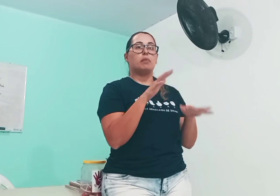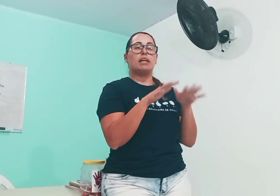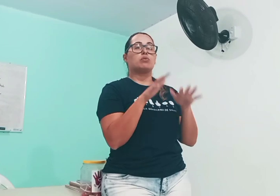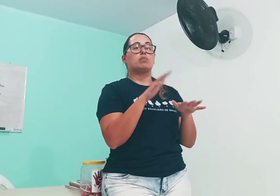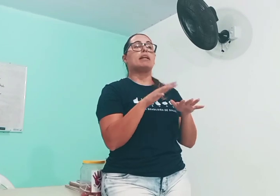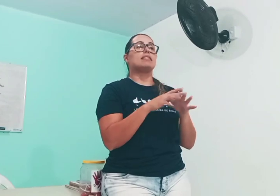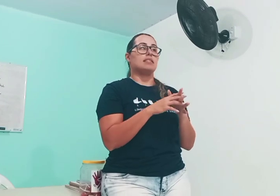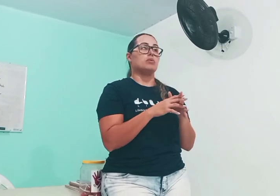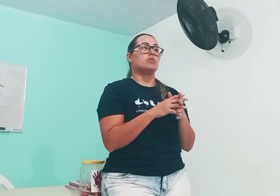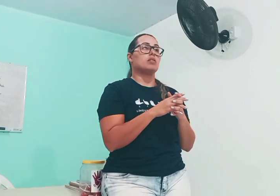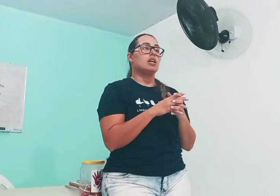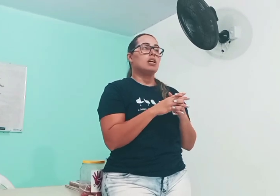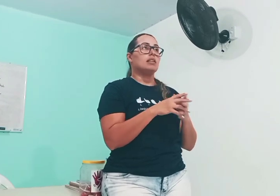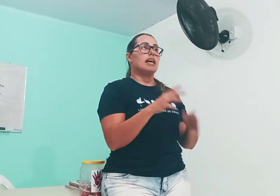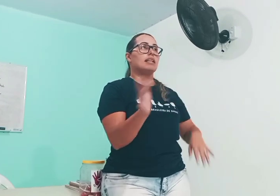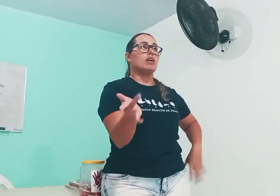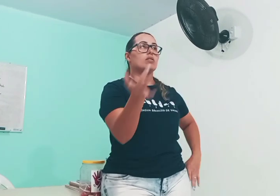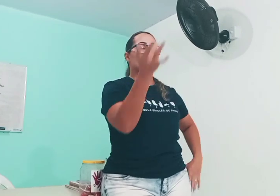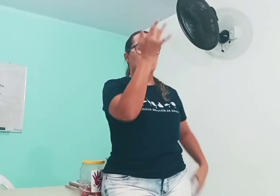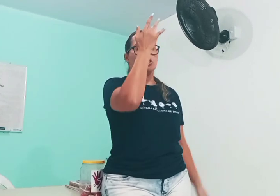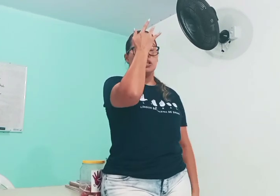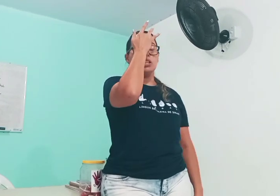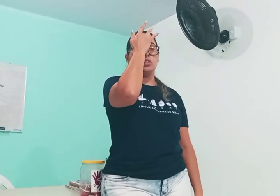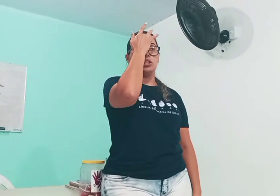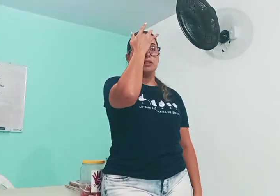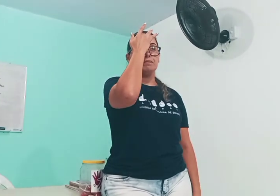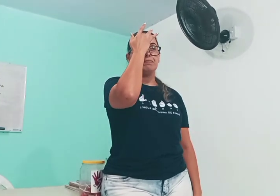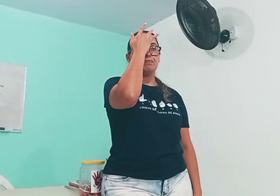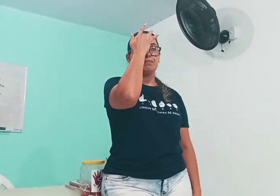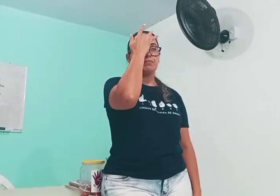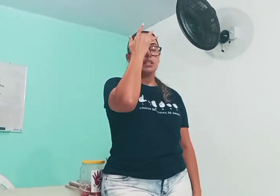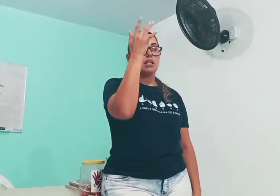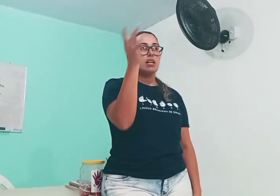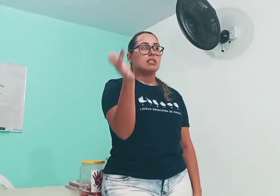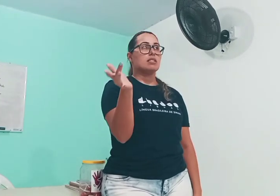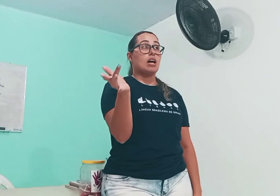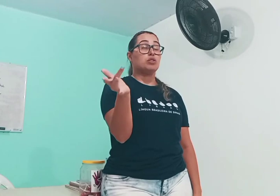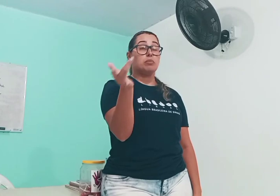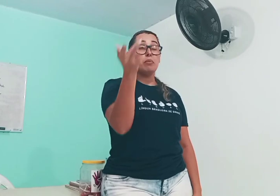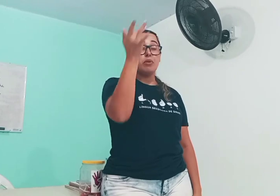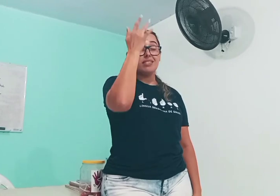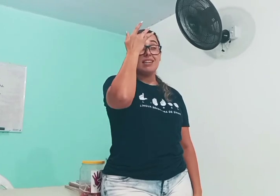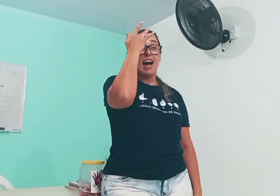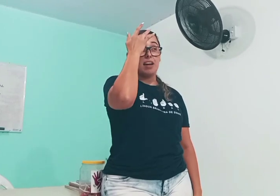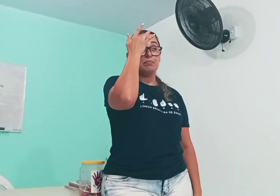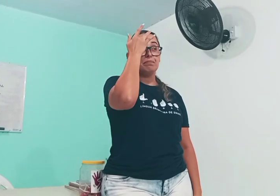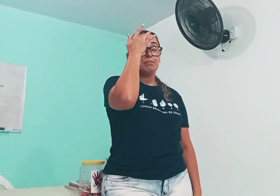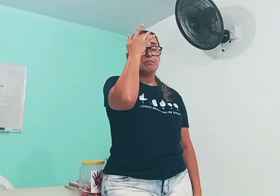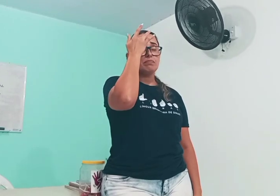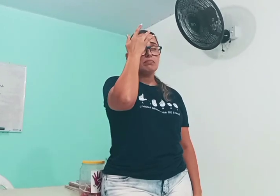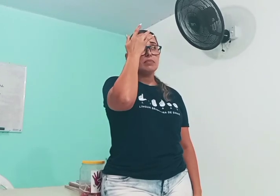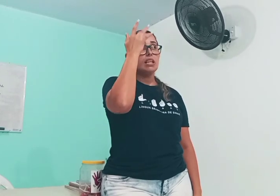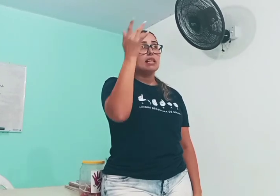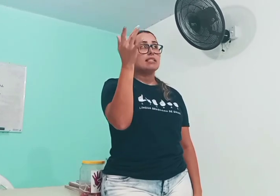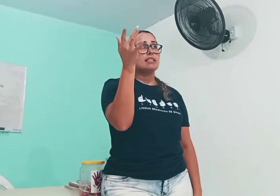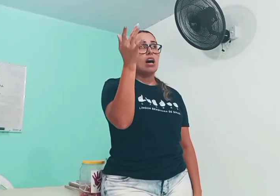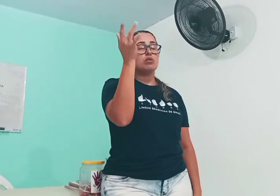movimentos parecidos. Né, que nem o sinal de Índia, sinal de memorizar, sinal